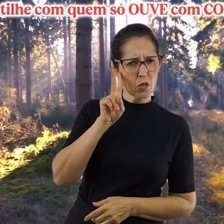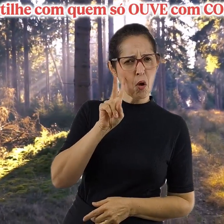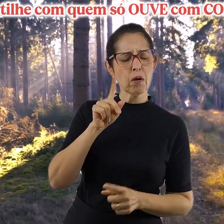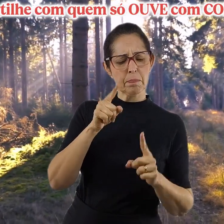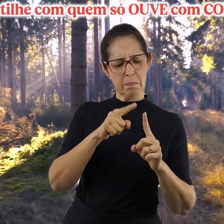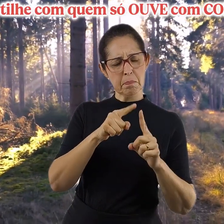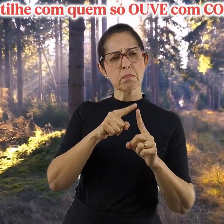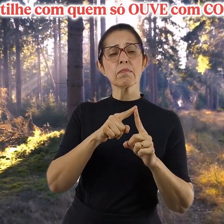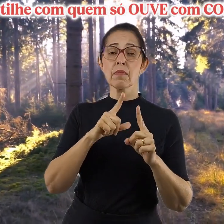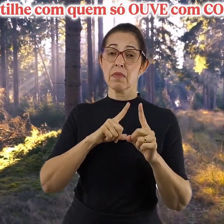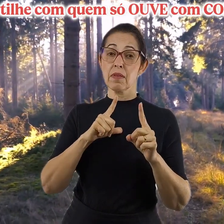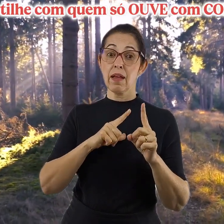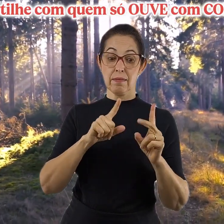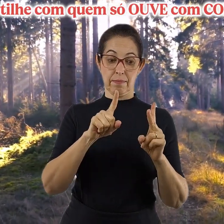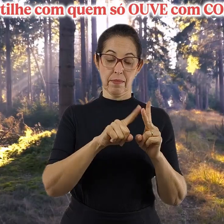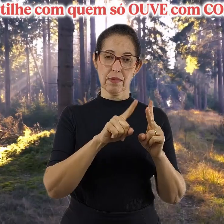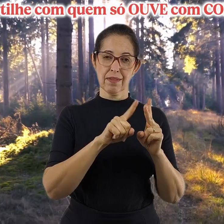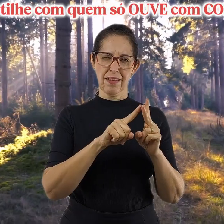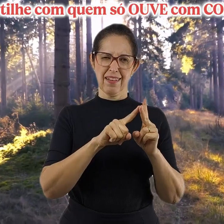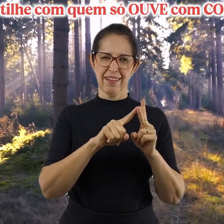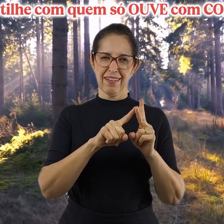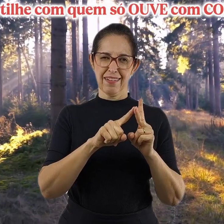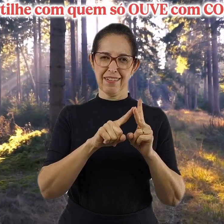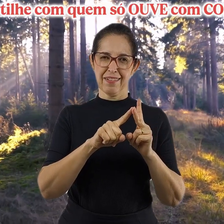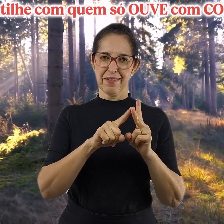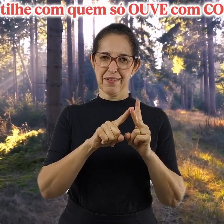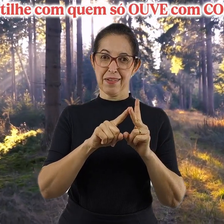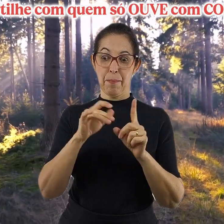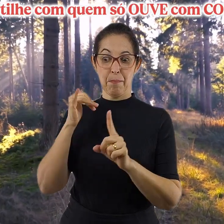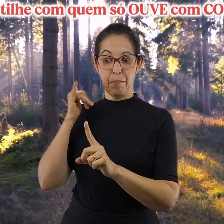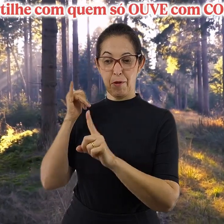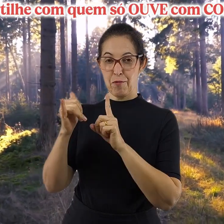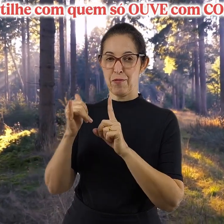Existe o aspecto profético, que é o que nos interessa.